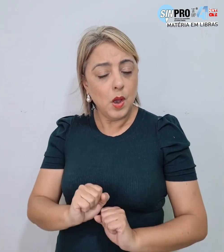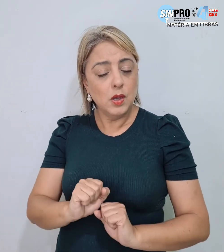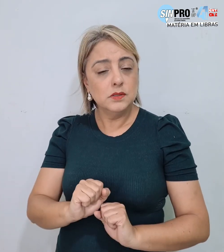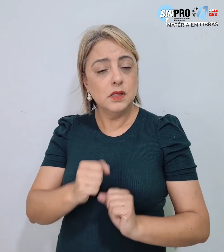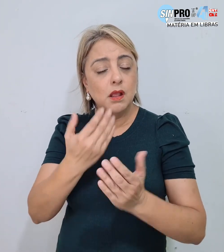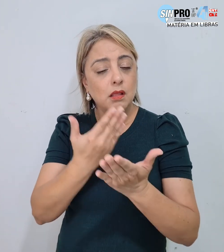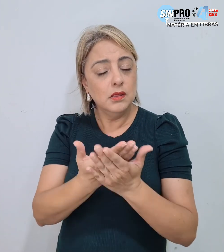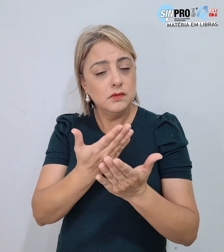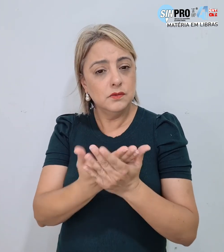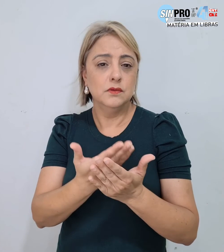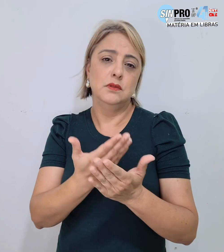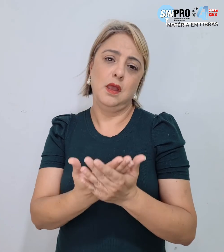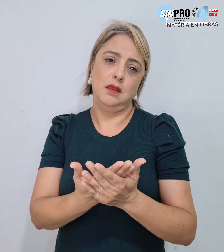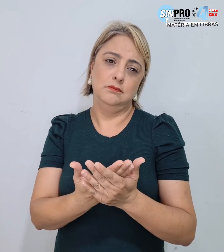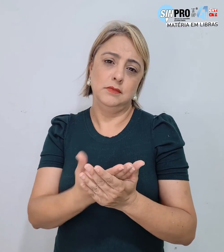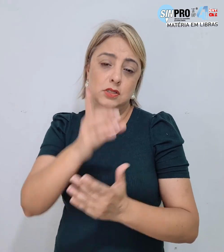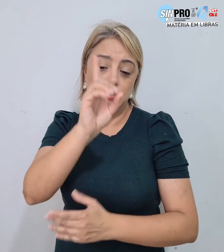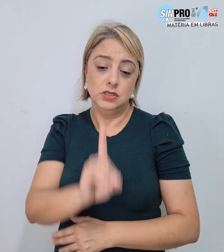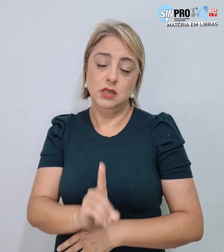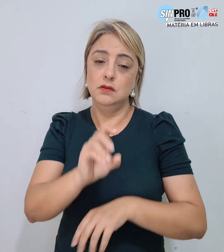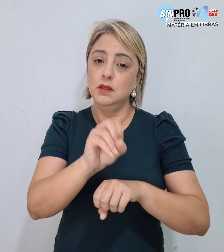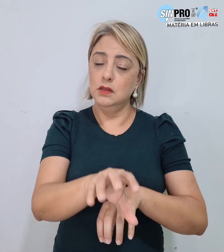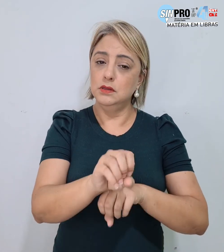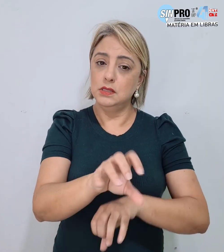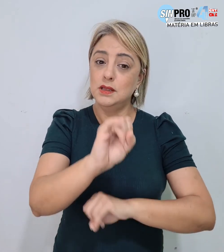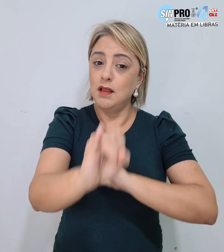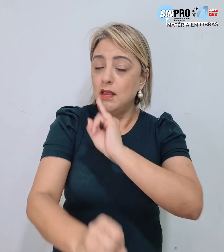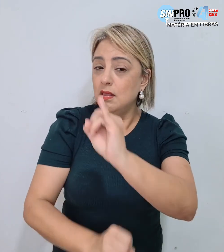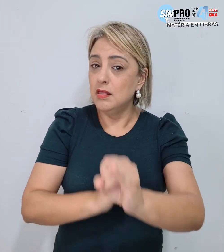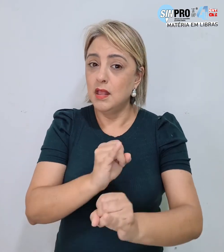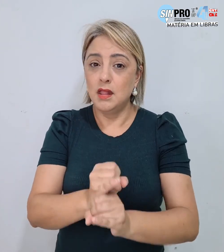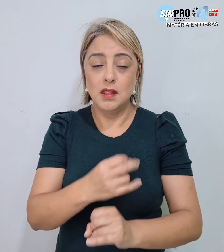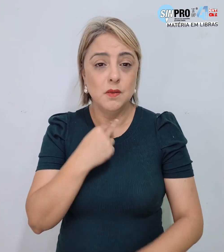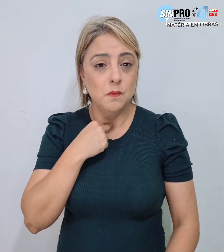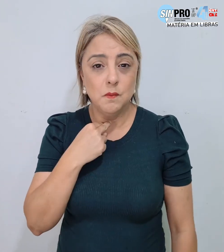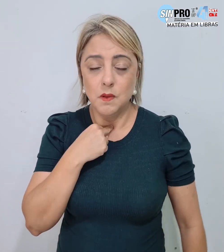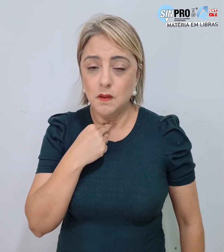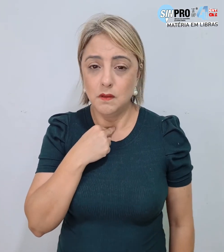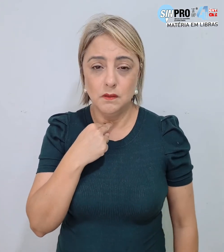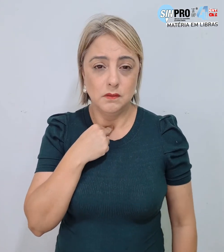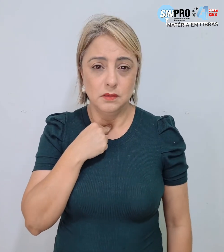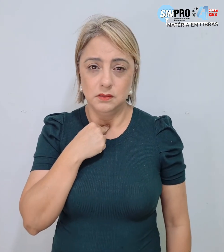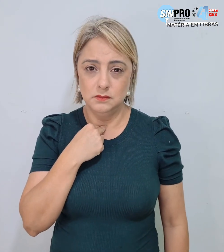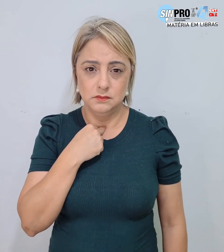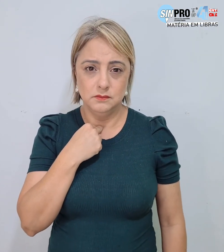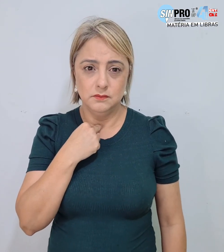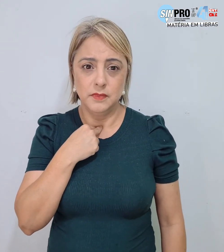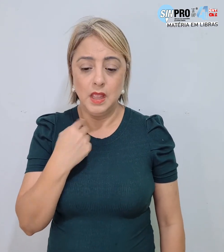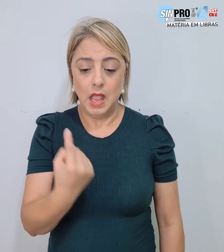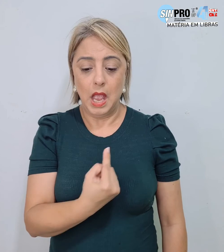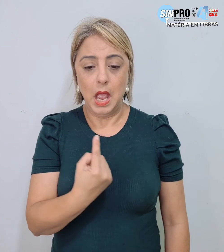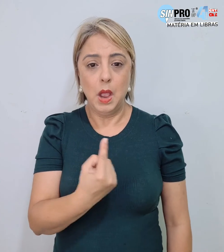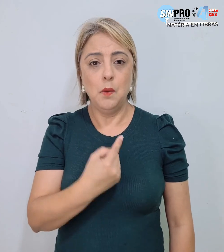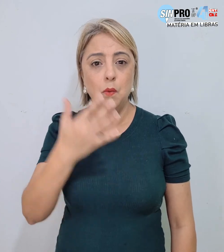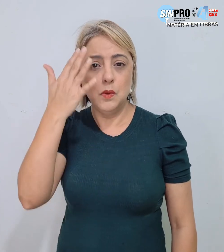à educação e a internet não pode ser é a única solução